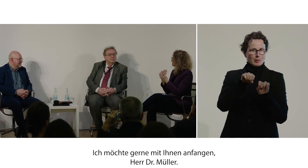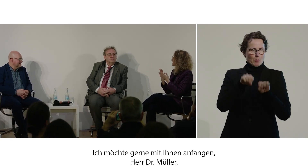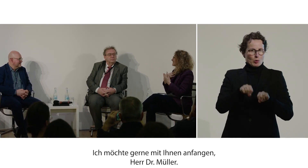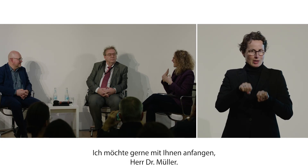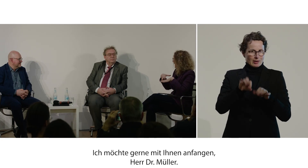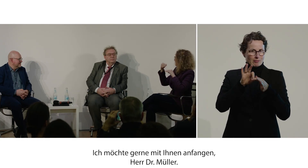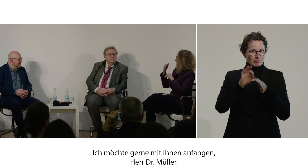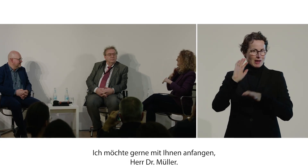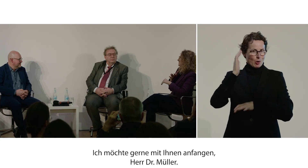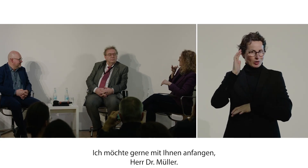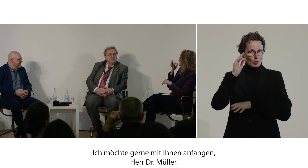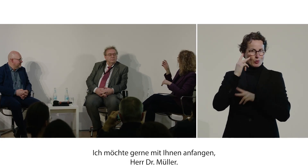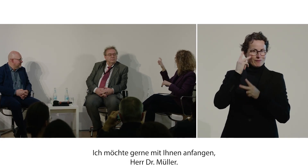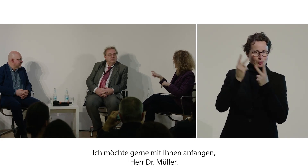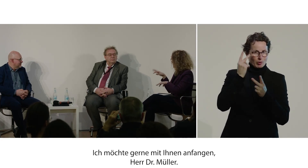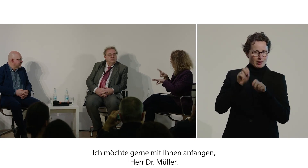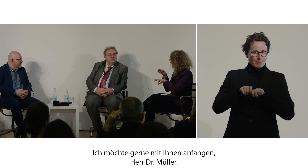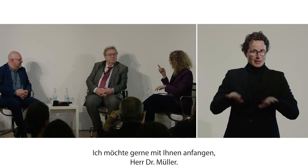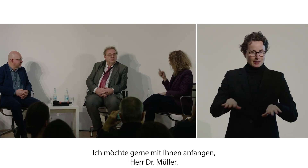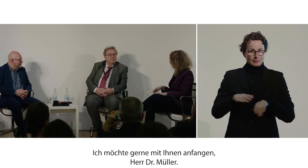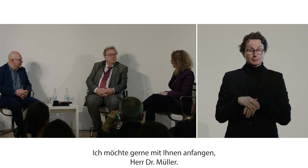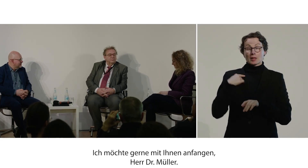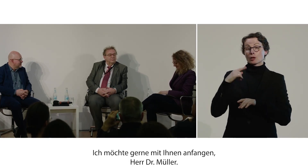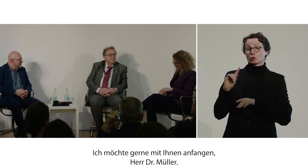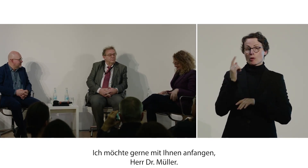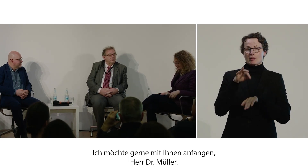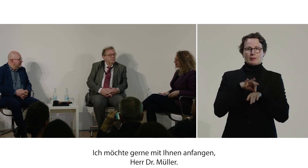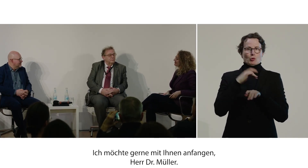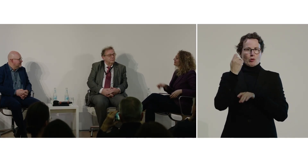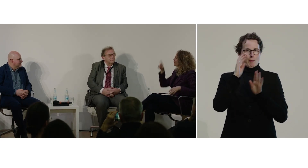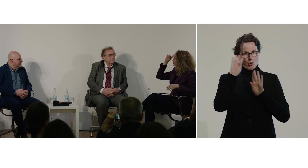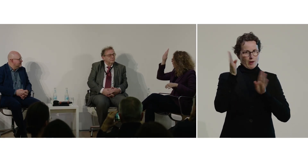Ja, ich möchte gerne mit Ihnen anfangen, Herr Dr. Müller.